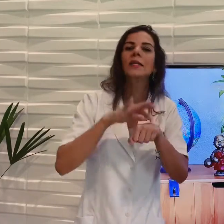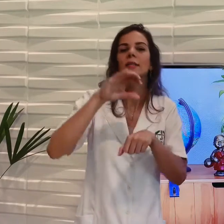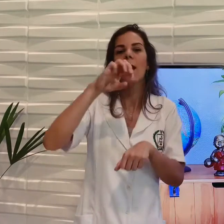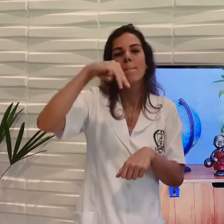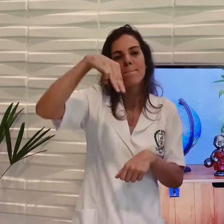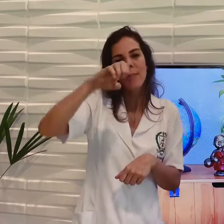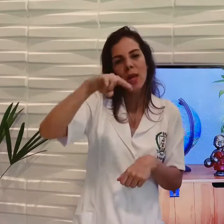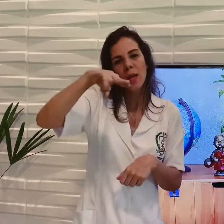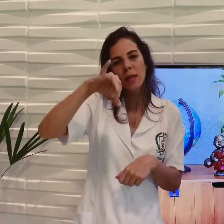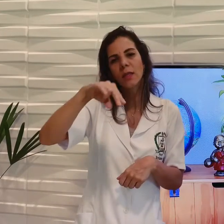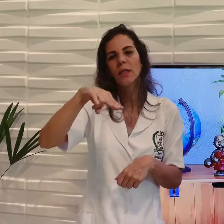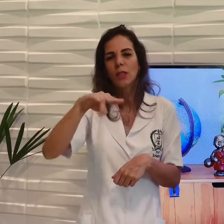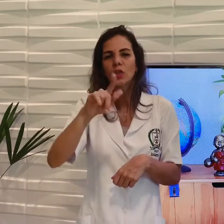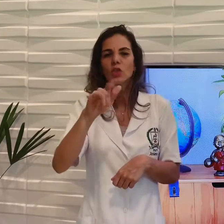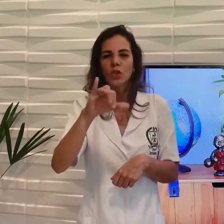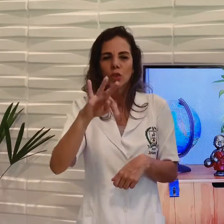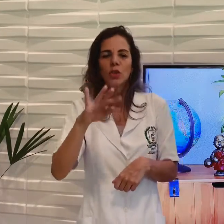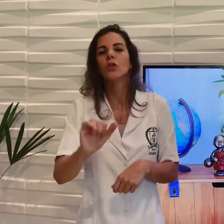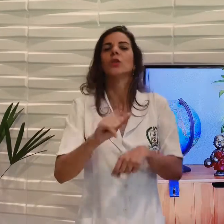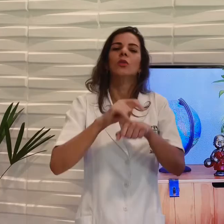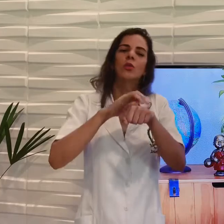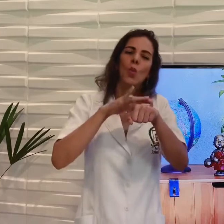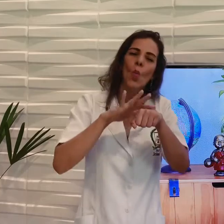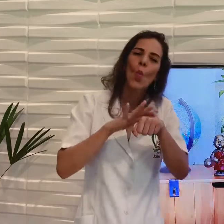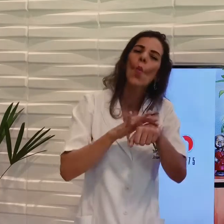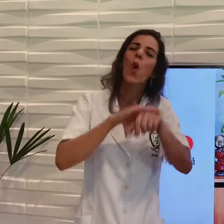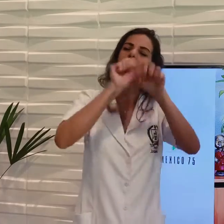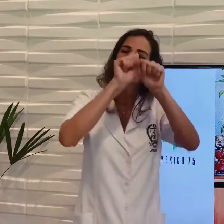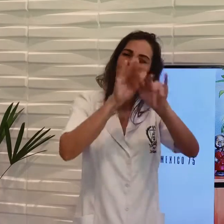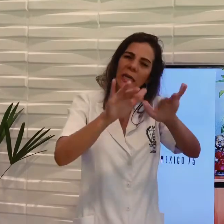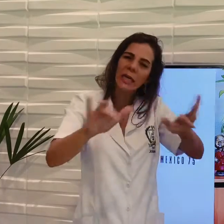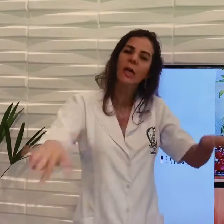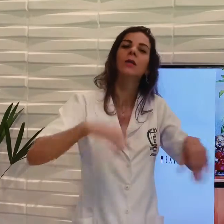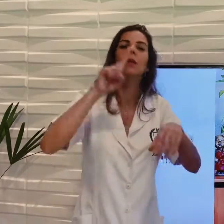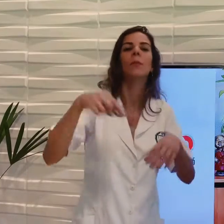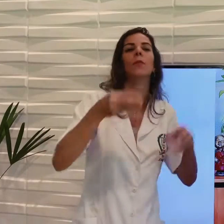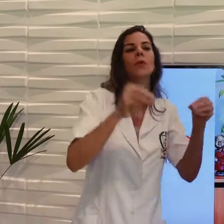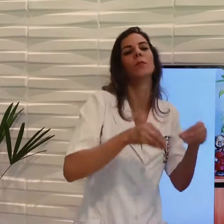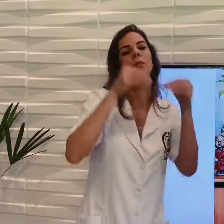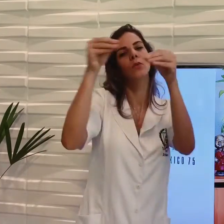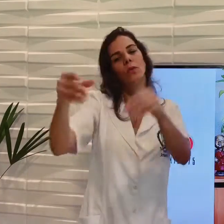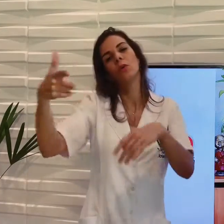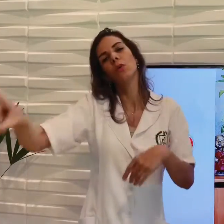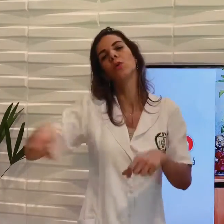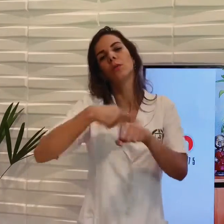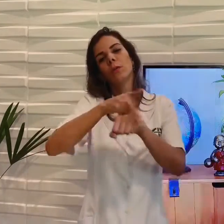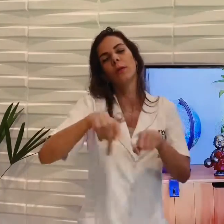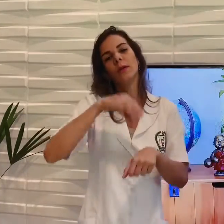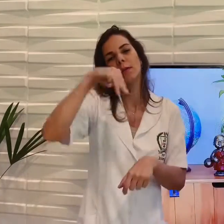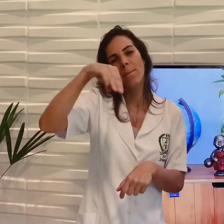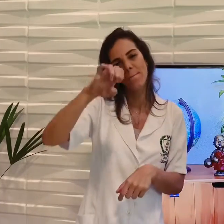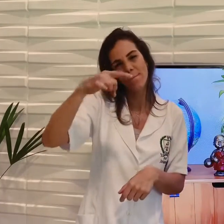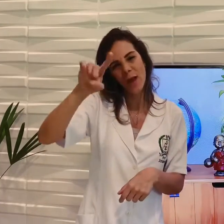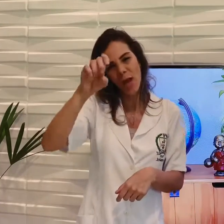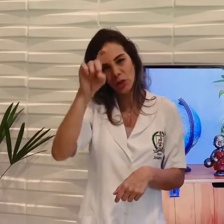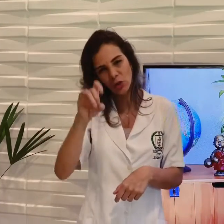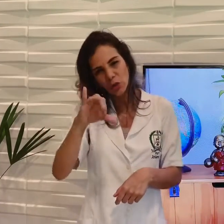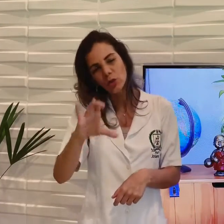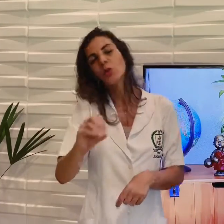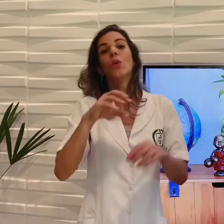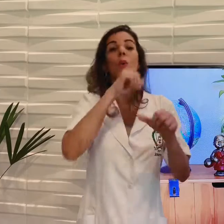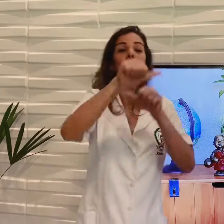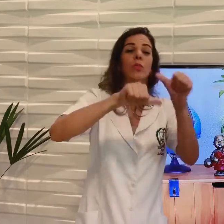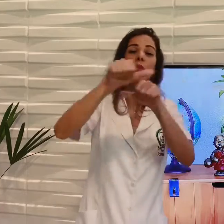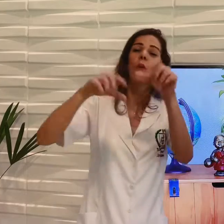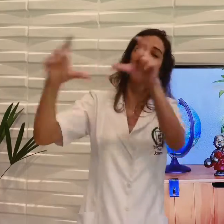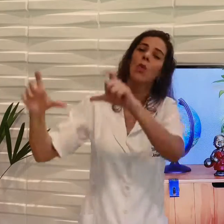Jogos Pan-Americanos de São Paulo e acabou indo para a cidade do México. Então foi aí um evento esportivo que acabou mudando de sede por vários